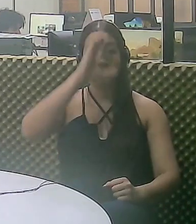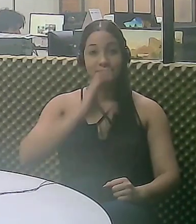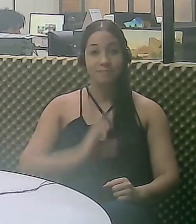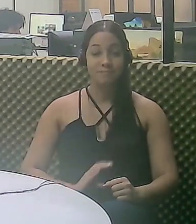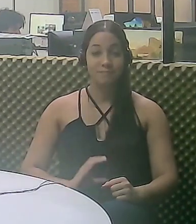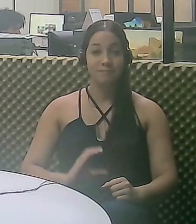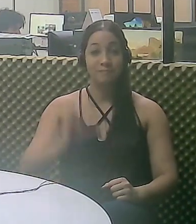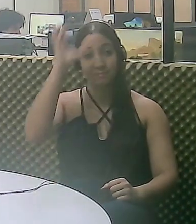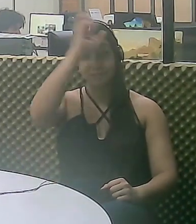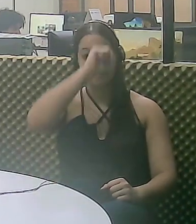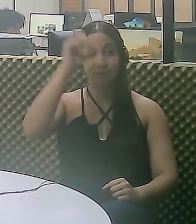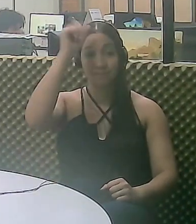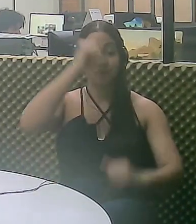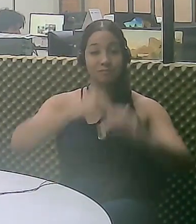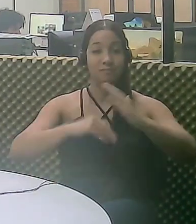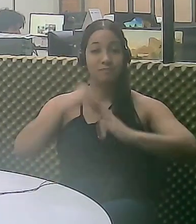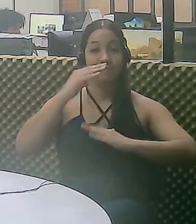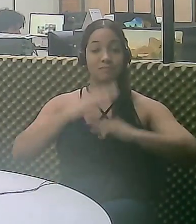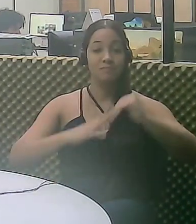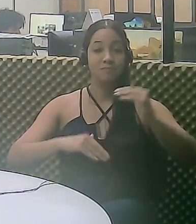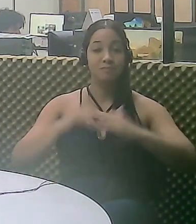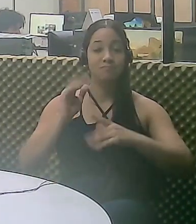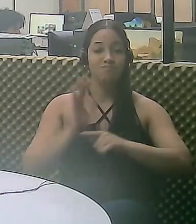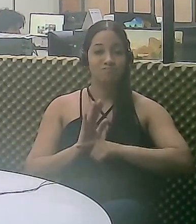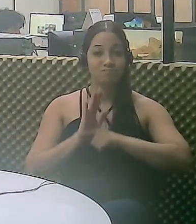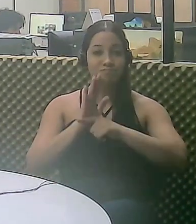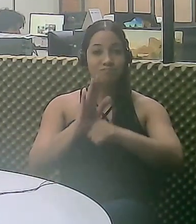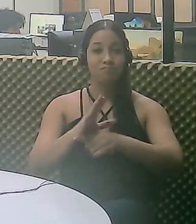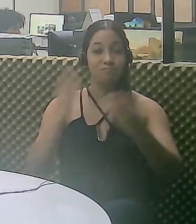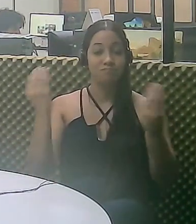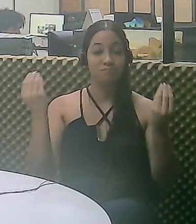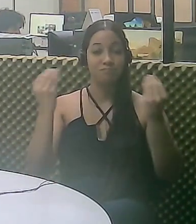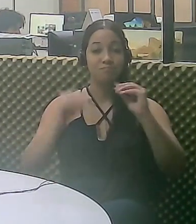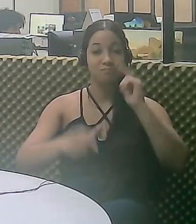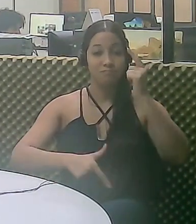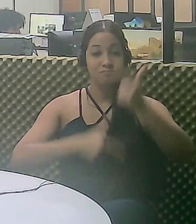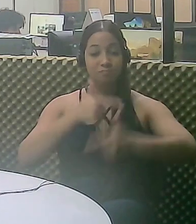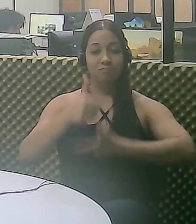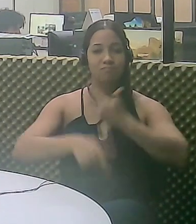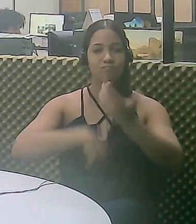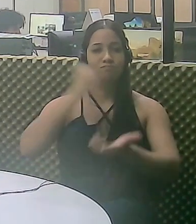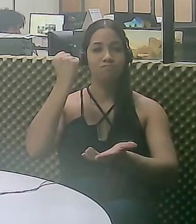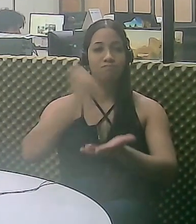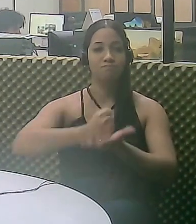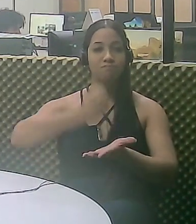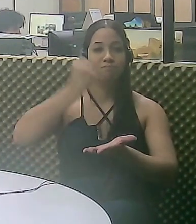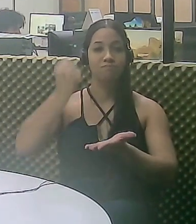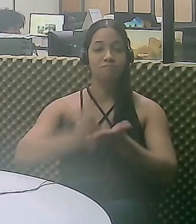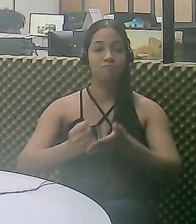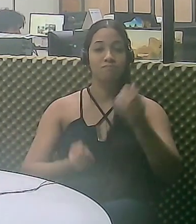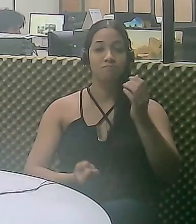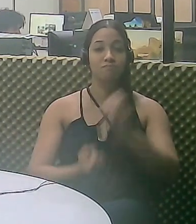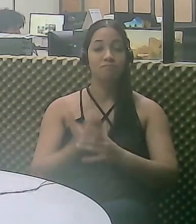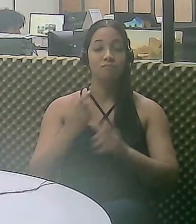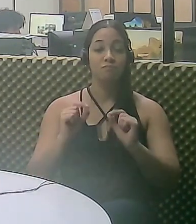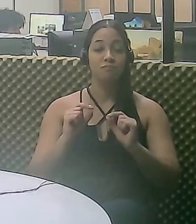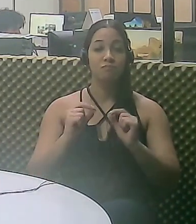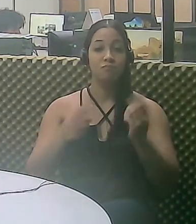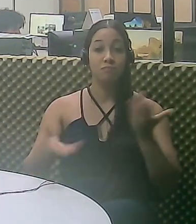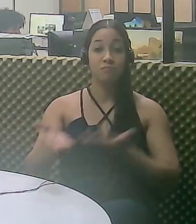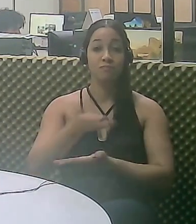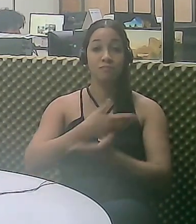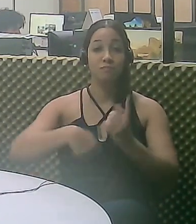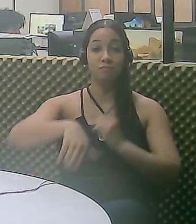meio da aprendizagem profissional, contribuindo com a inserção no mercado formal de trabalho, além de criar espaços de